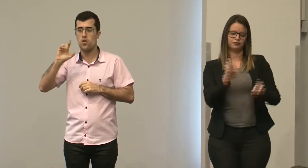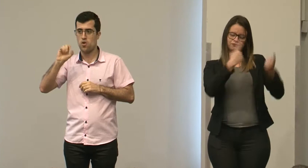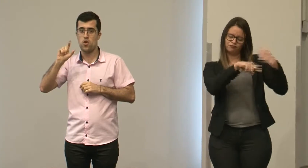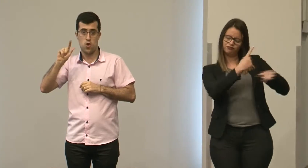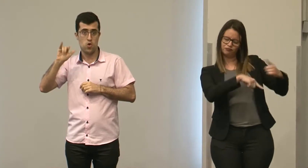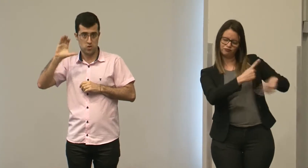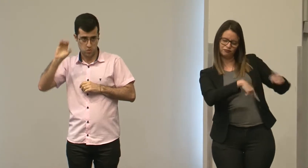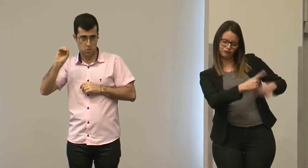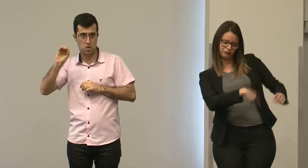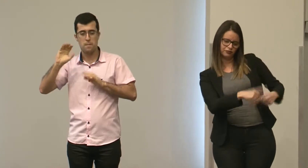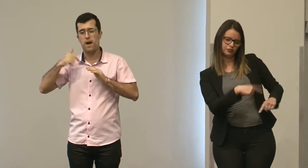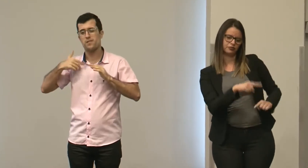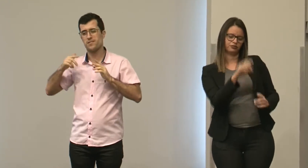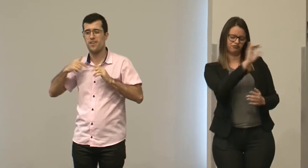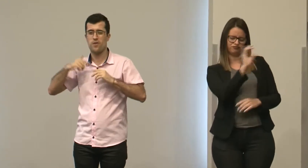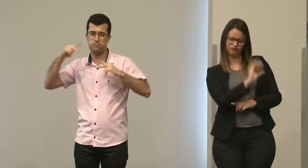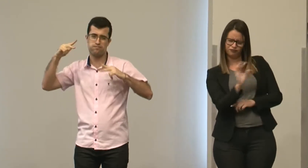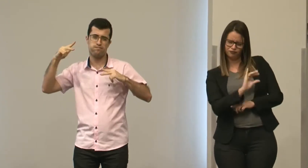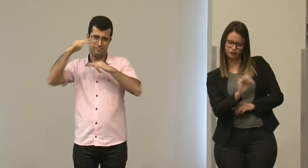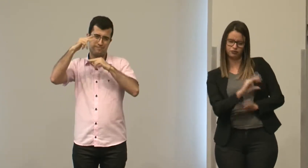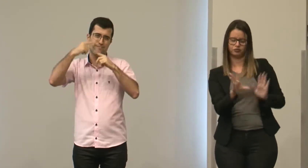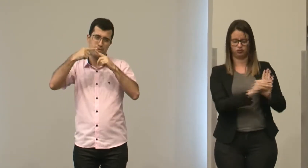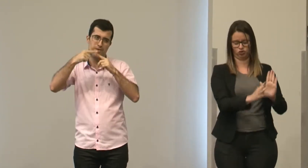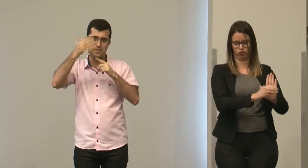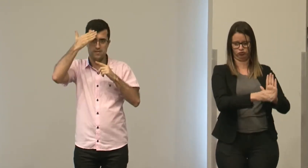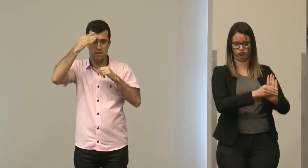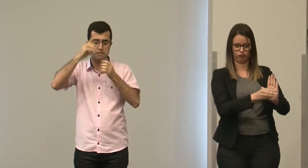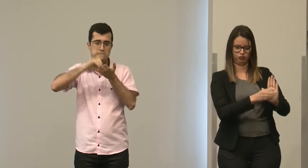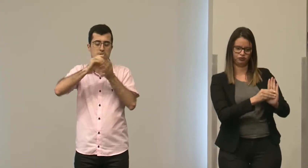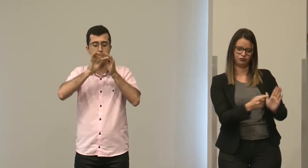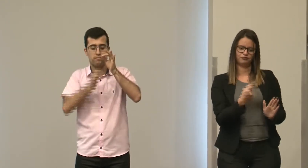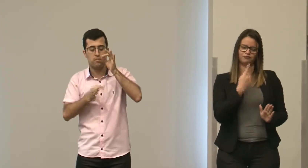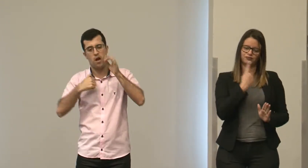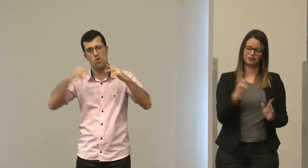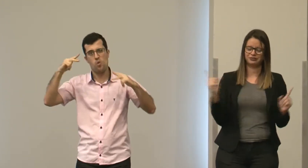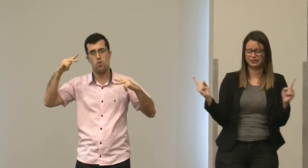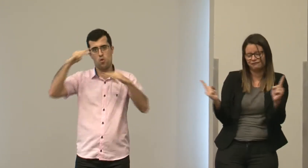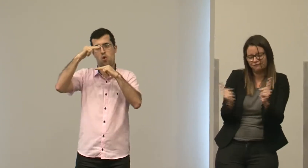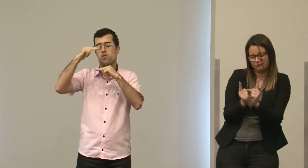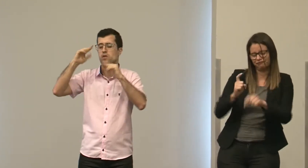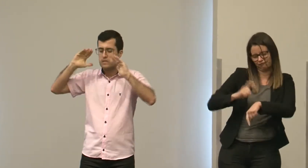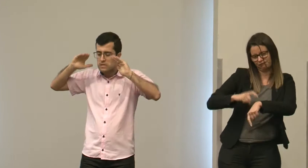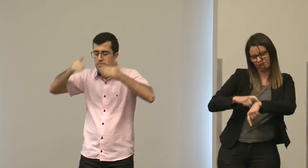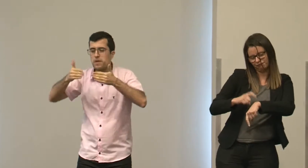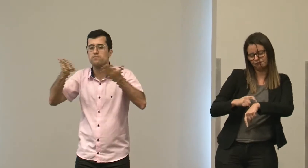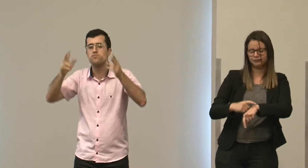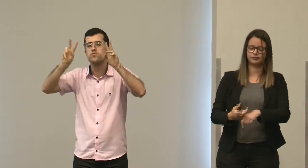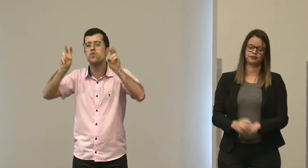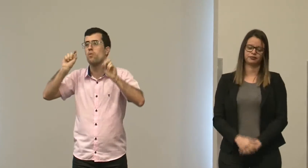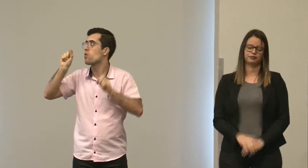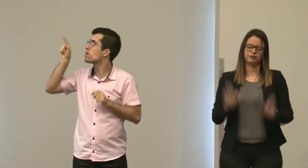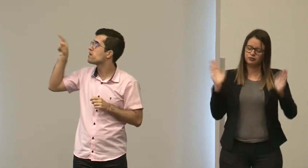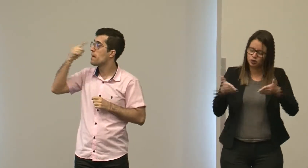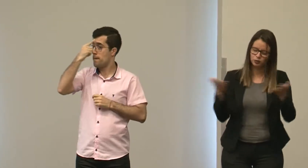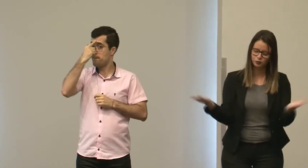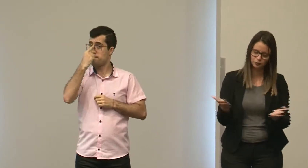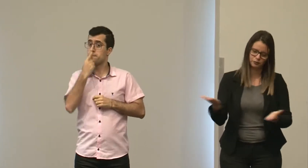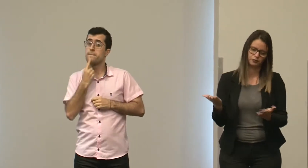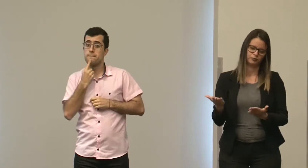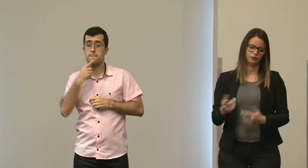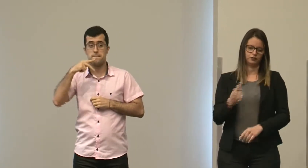E eu falo sobre o sinal datilológico em Libras. Eu fiz um recorte, né, porque falar sobre o